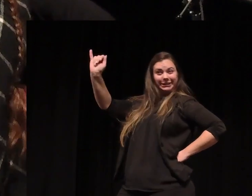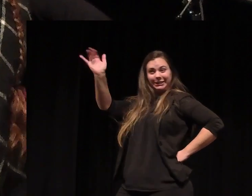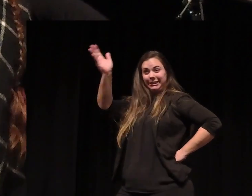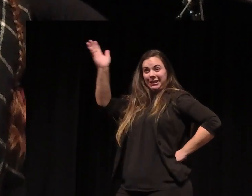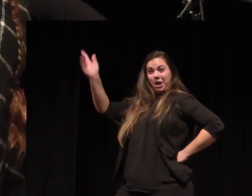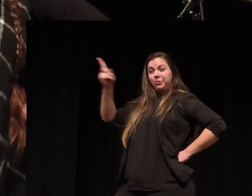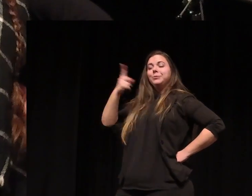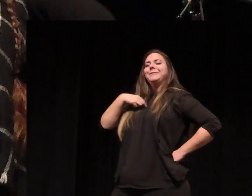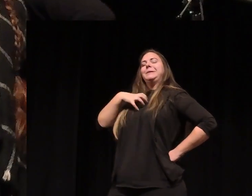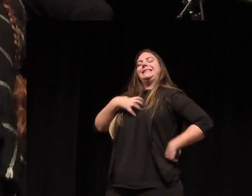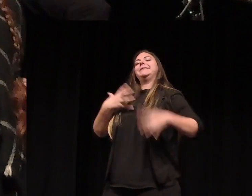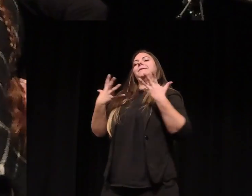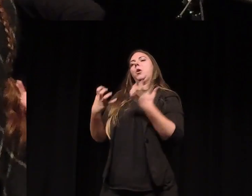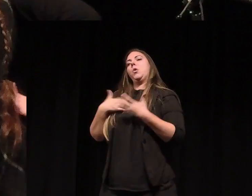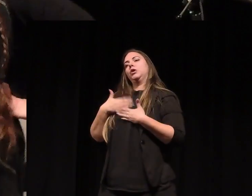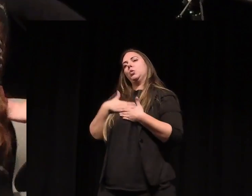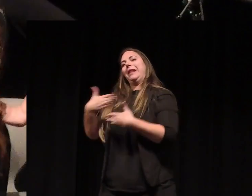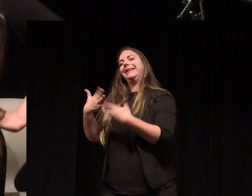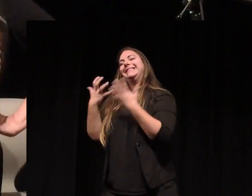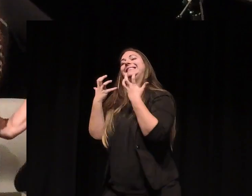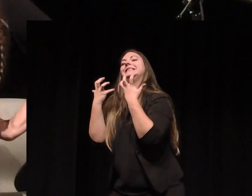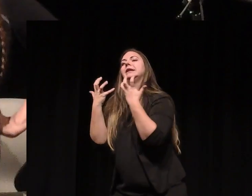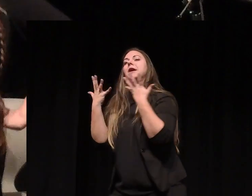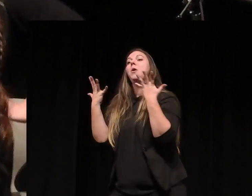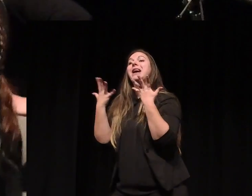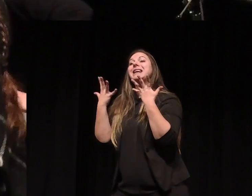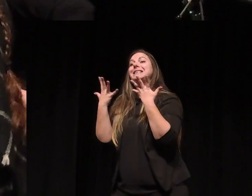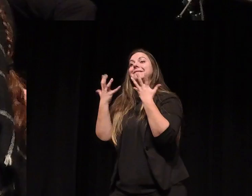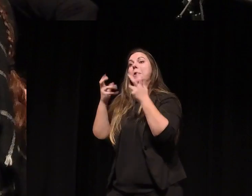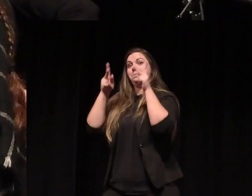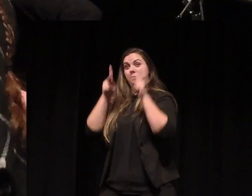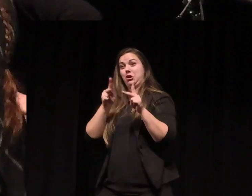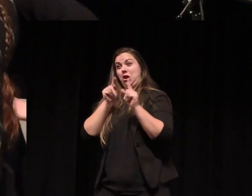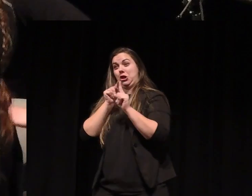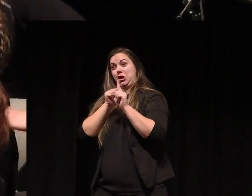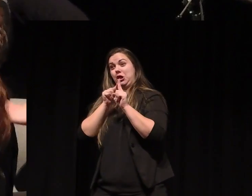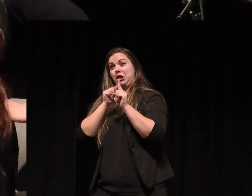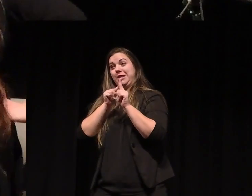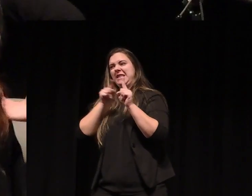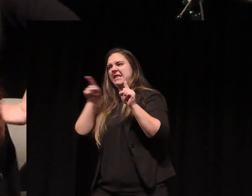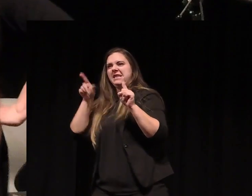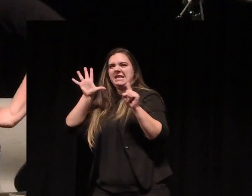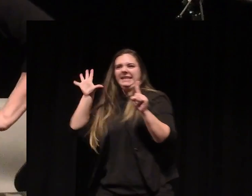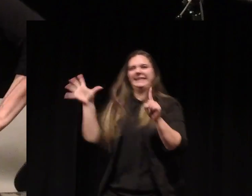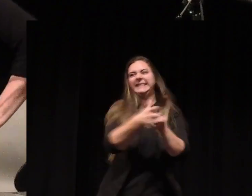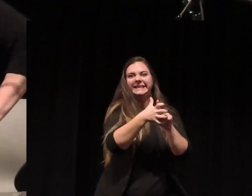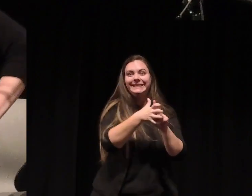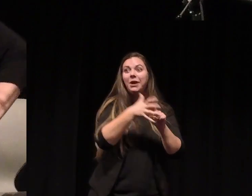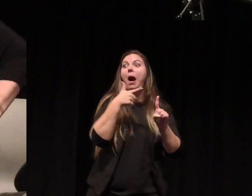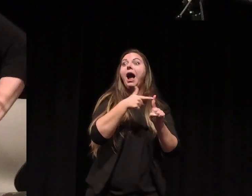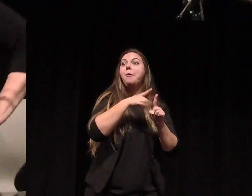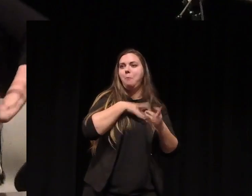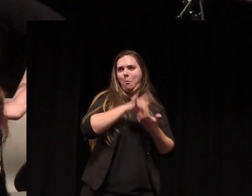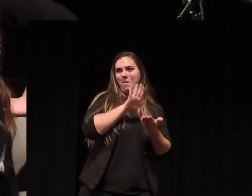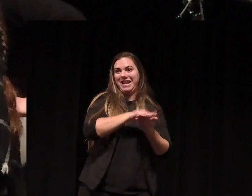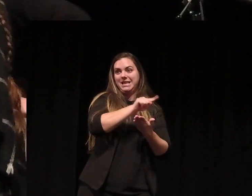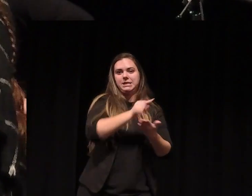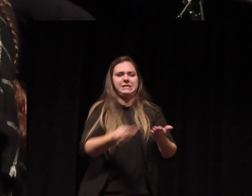que quelqu'un fasse décoller mon mari, Monsieur Trônette, de sa baignoire.